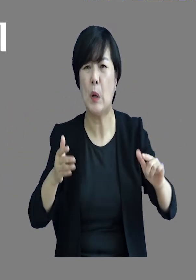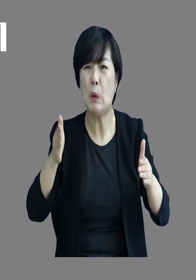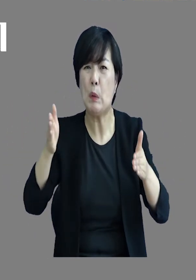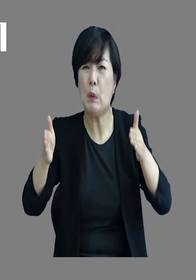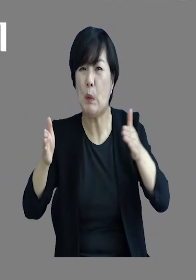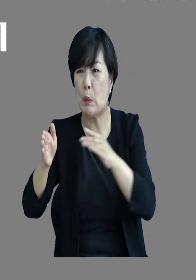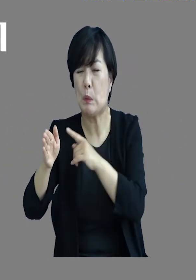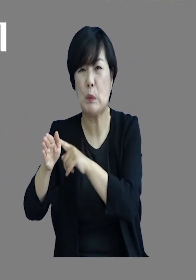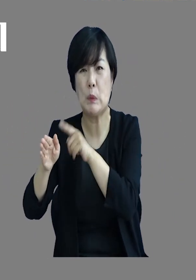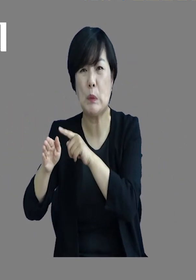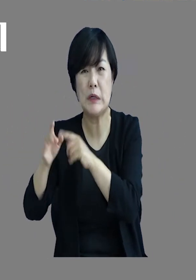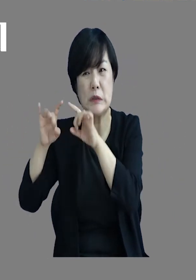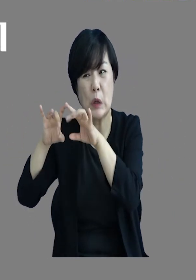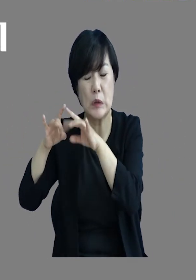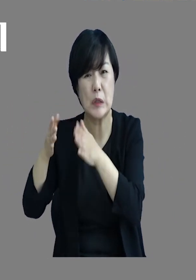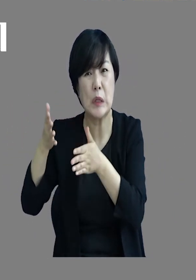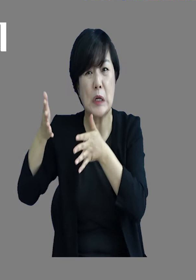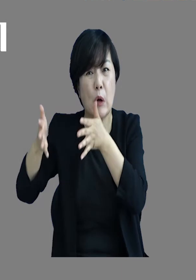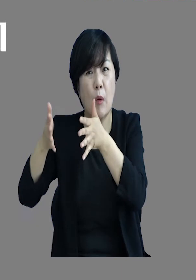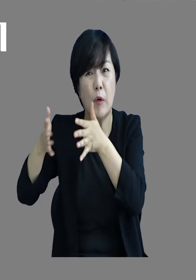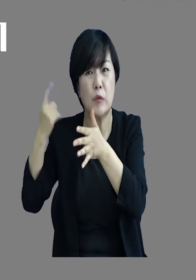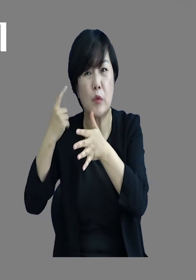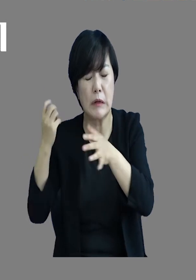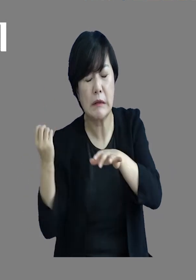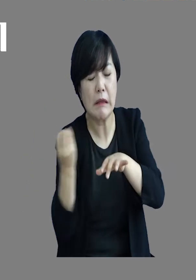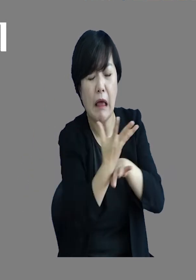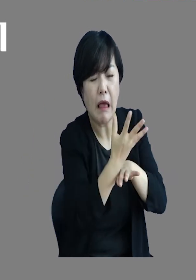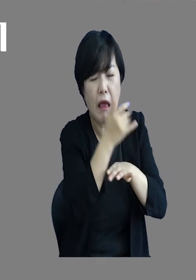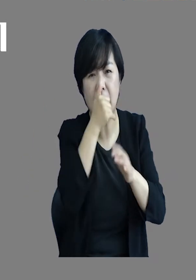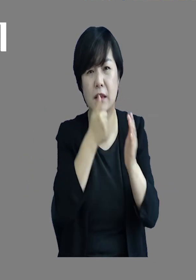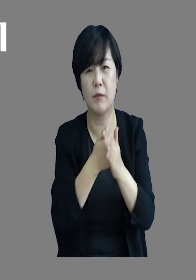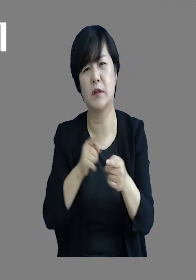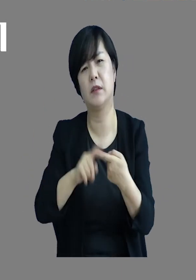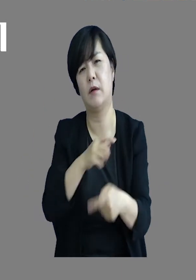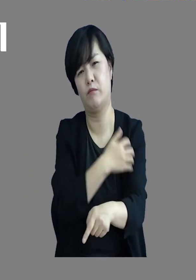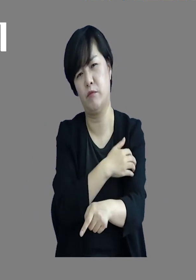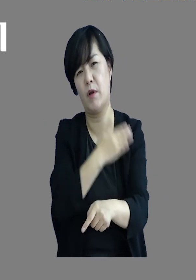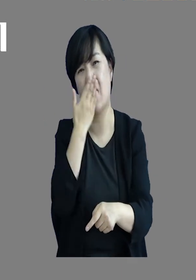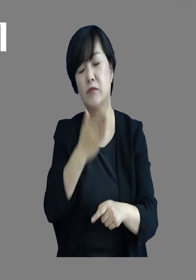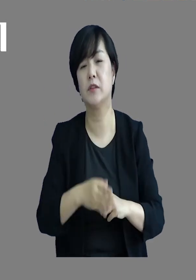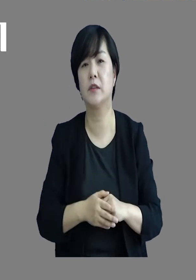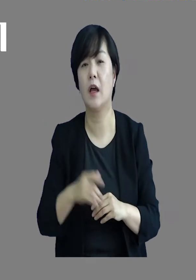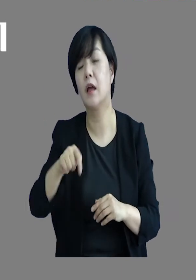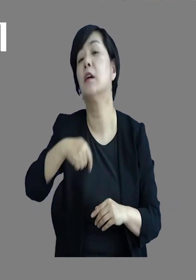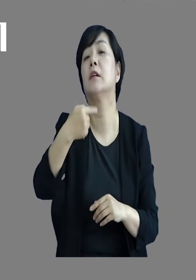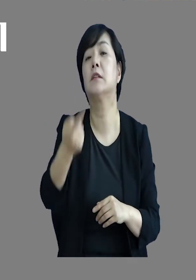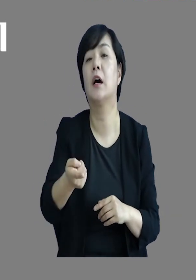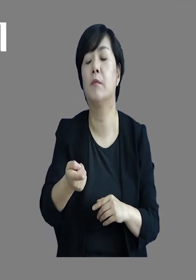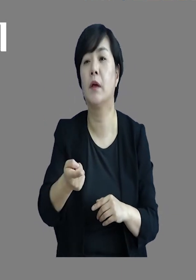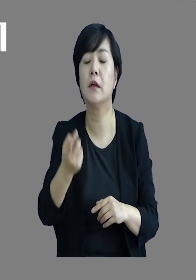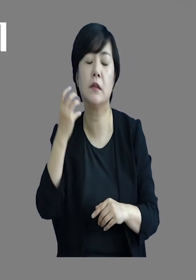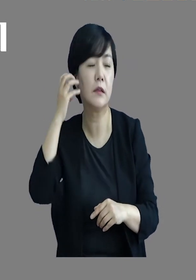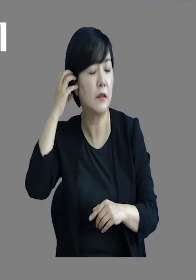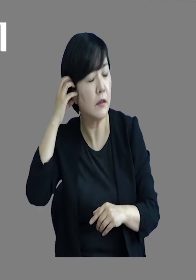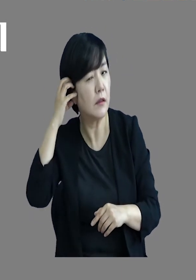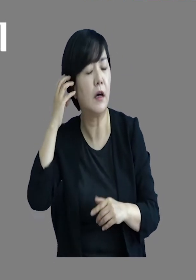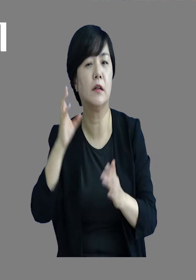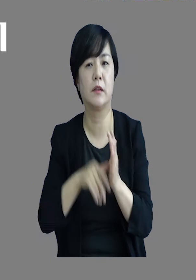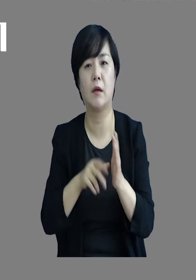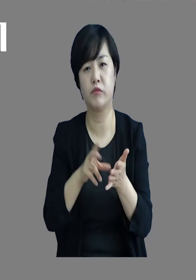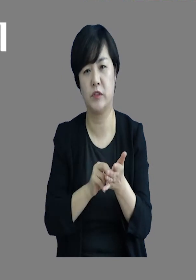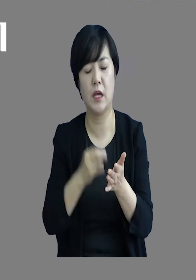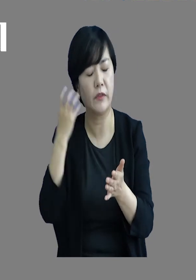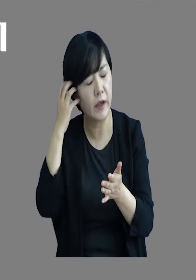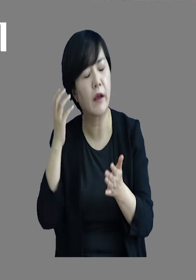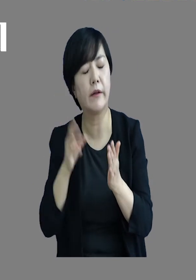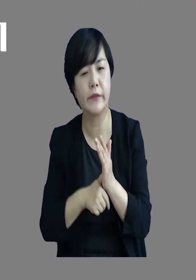로봇이 말하는 소리 같이 들린다고 말씀하시거든요. 그래서 그런 게 대한 불편함이 있을 수 있고요. 그 다음에 착용상의 문제. 착용을